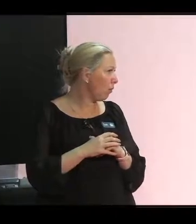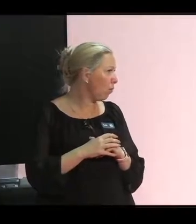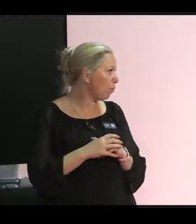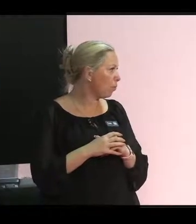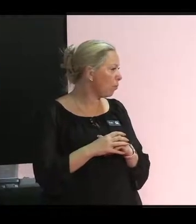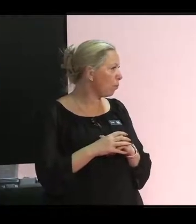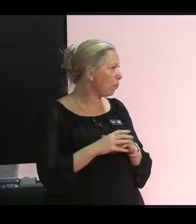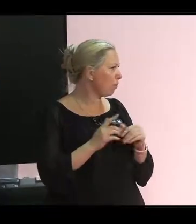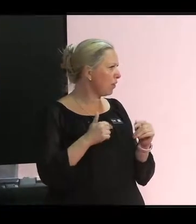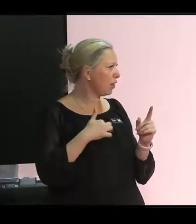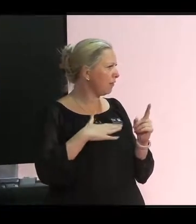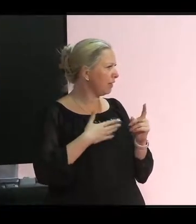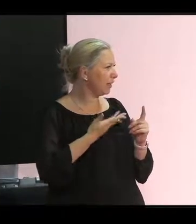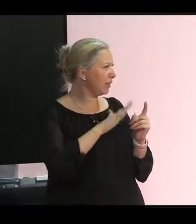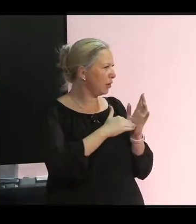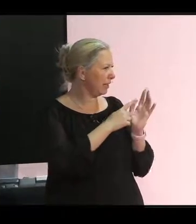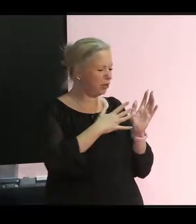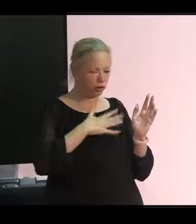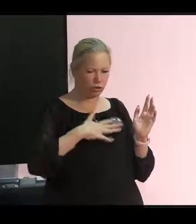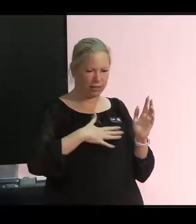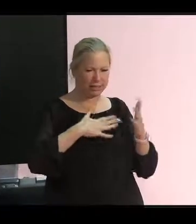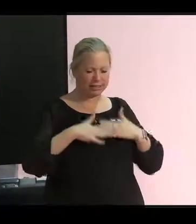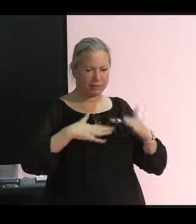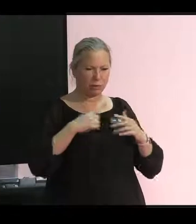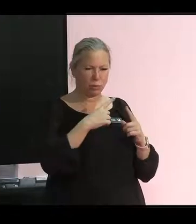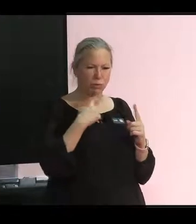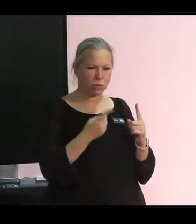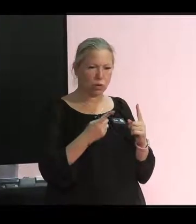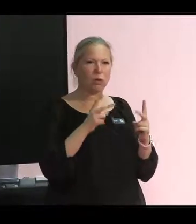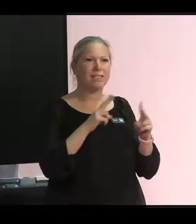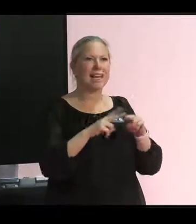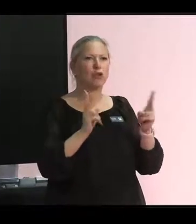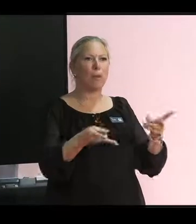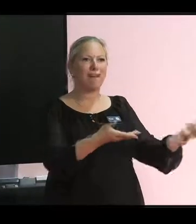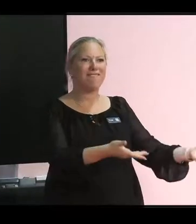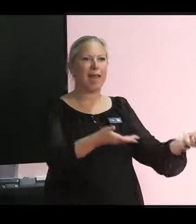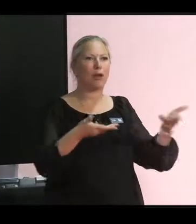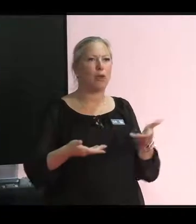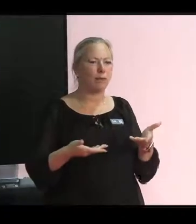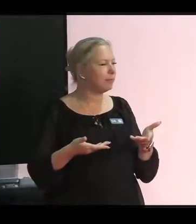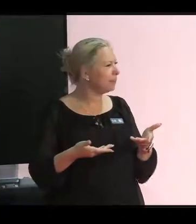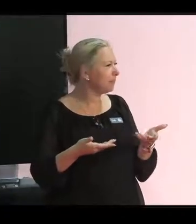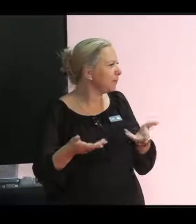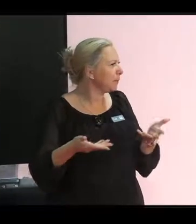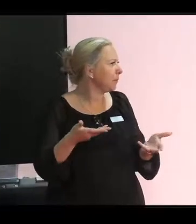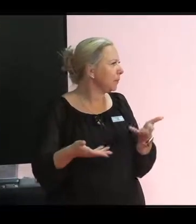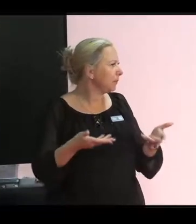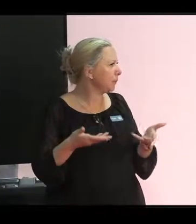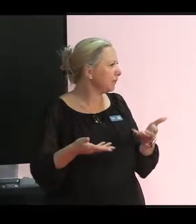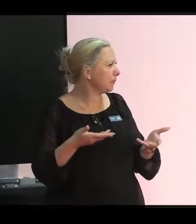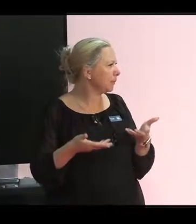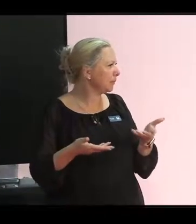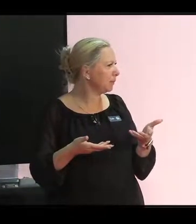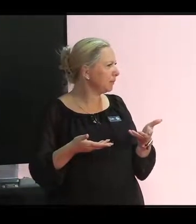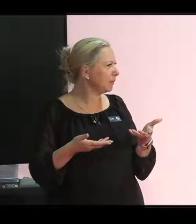Eleonora, jag vill ändå komma tillbaka lite grann, för jag tyckte det var väldigt intressant det här du säger just med välkommen kring det. Har du liksom bygga på lite grann